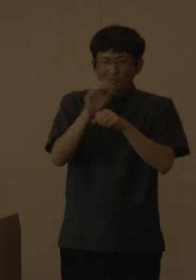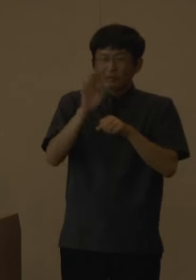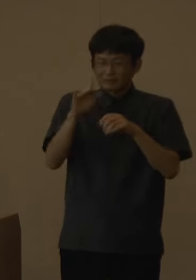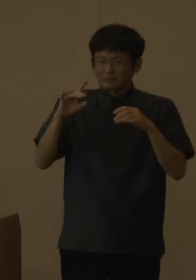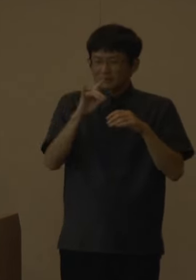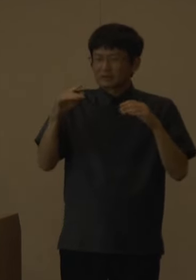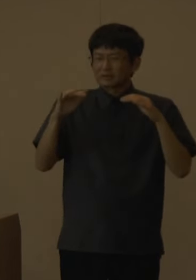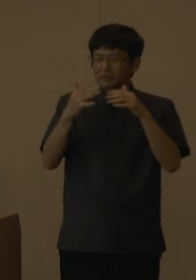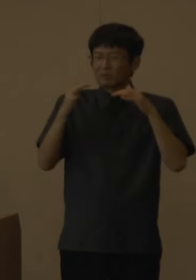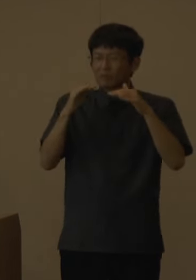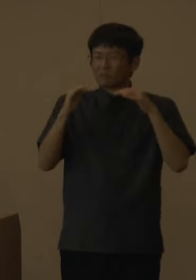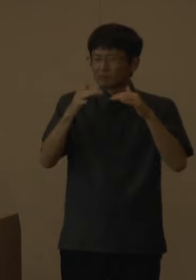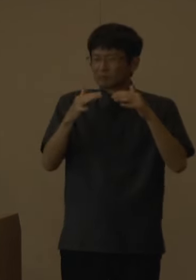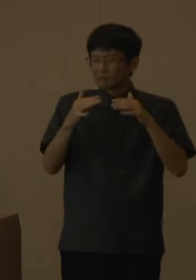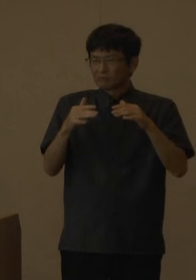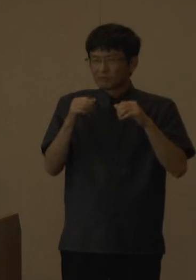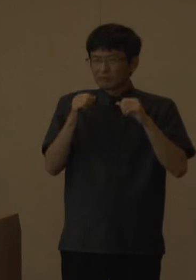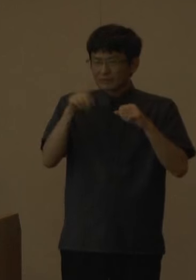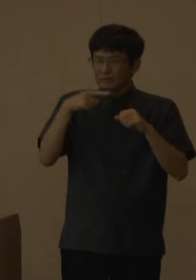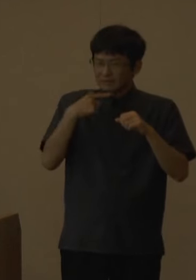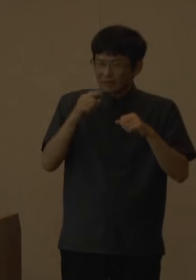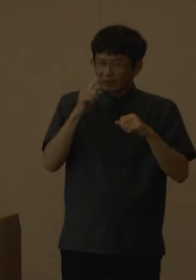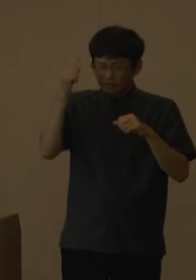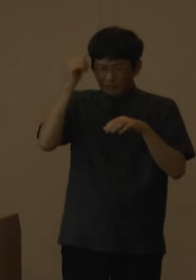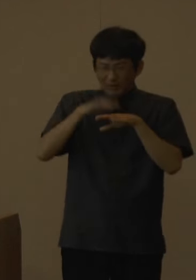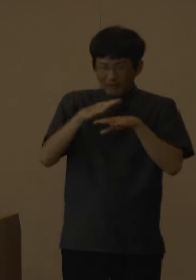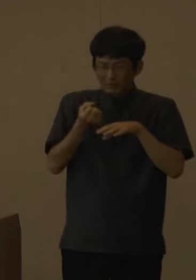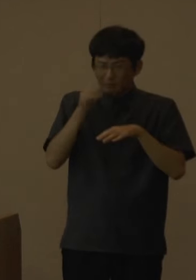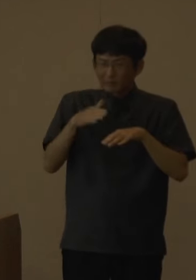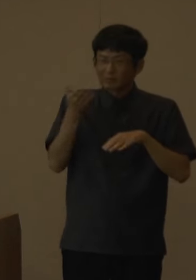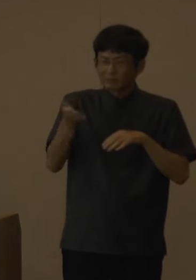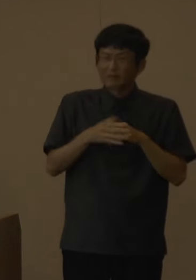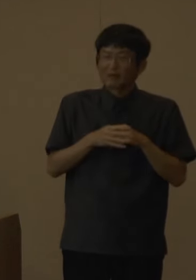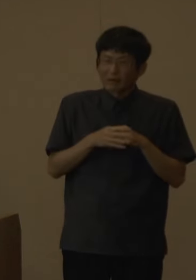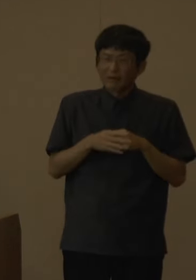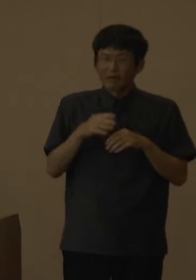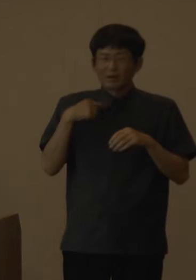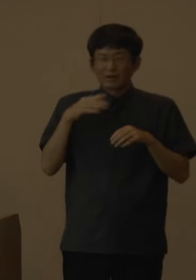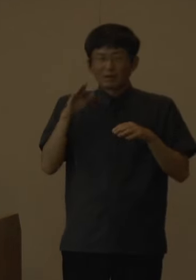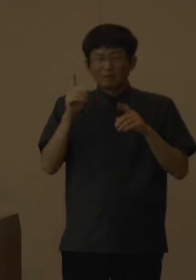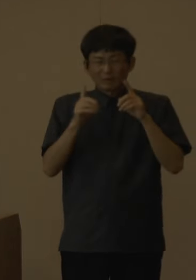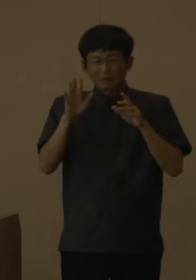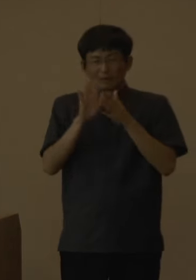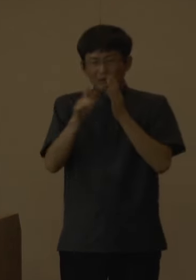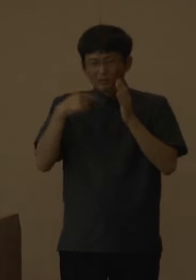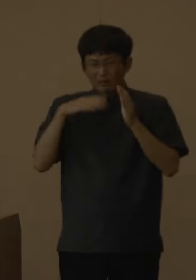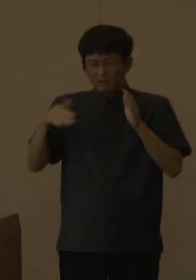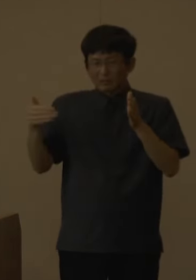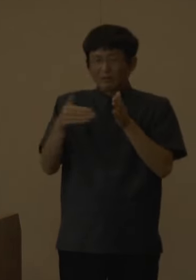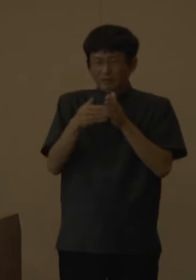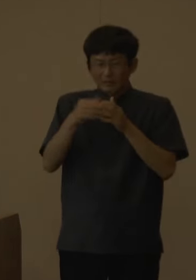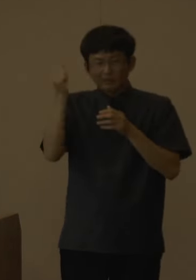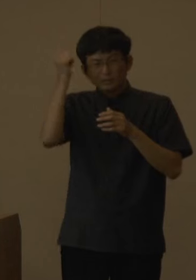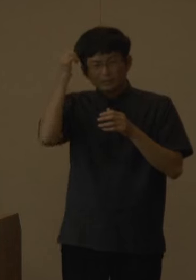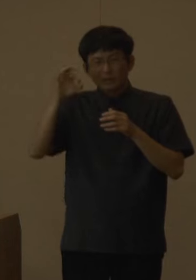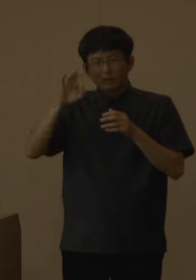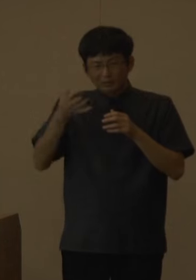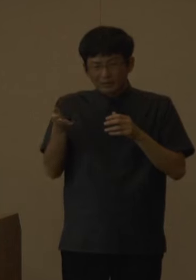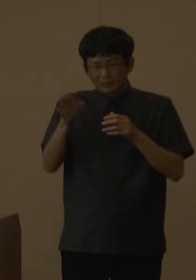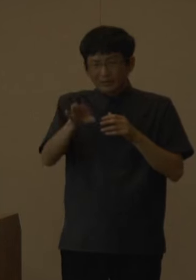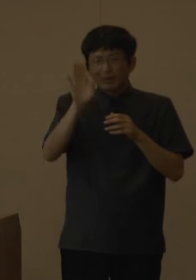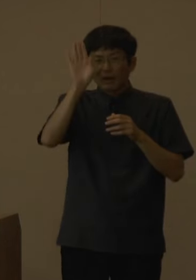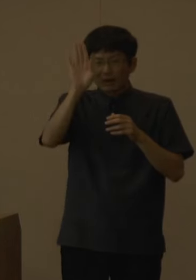深めていくようなお考えは現状ございますか。 はい、まず県はこれまでその宿泊税の導入を予定している5の市町